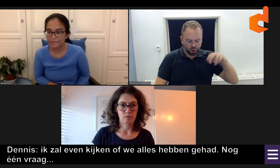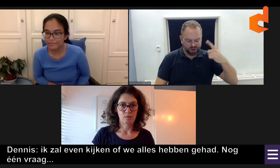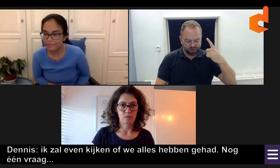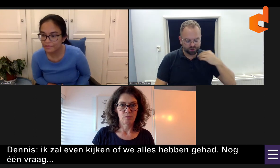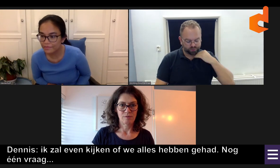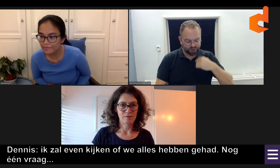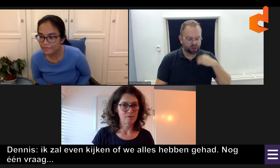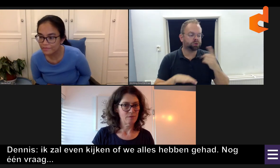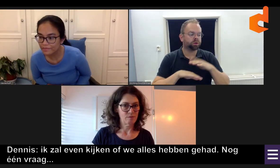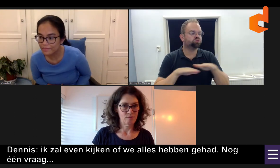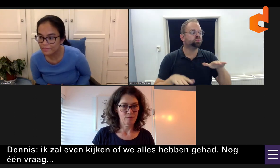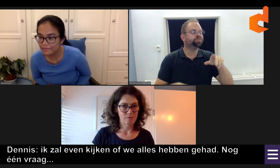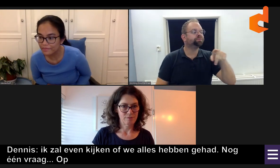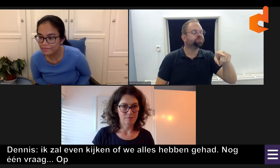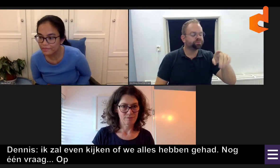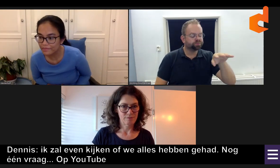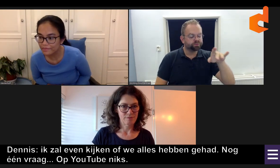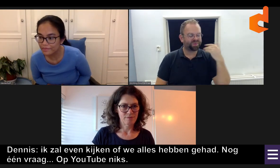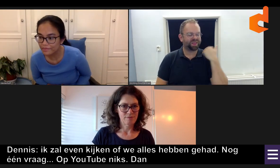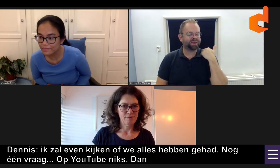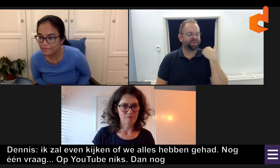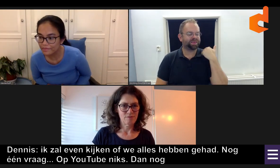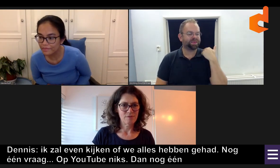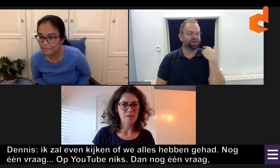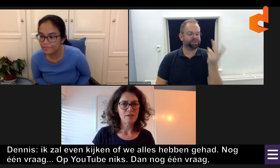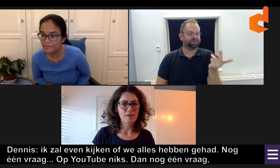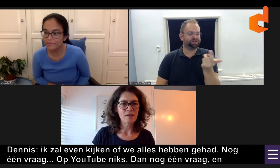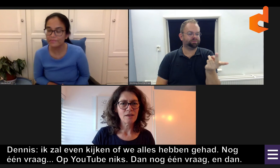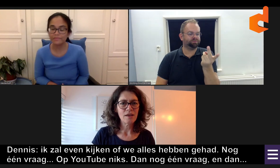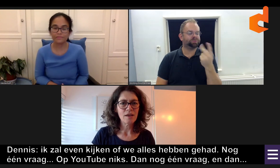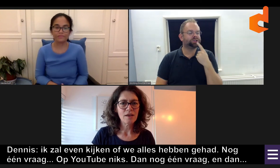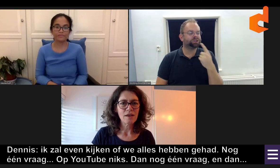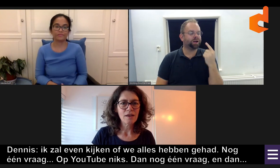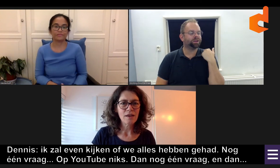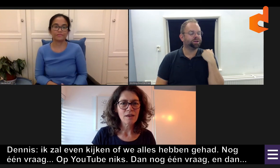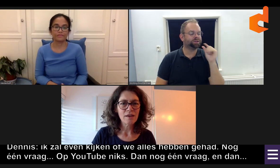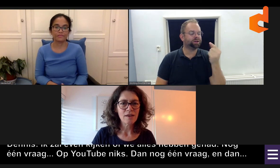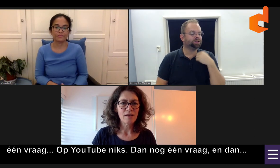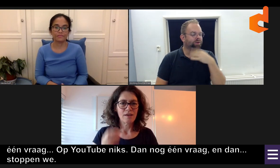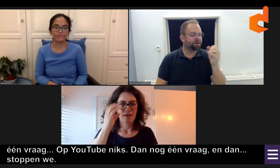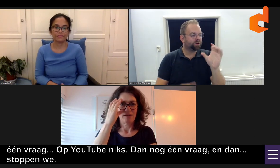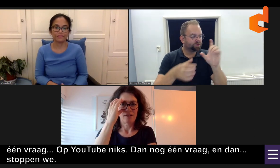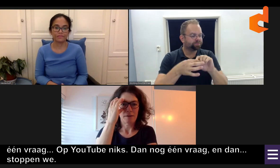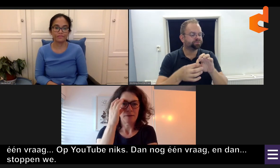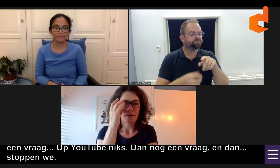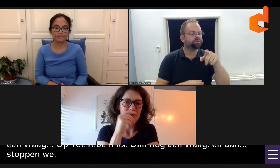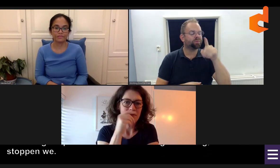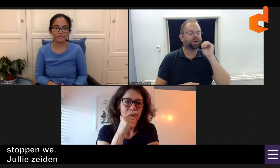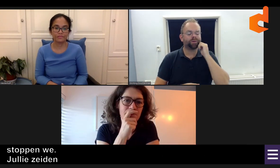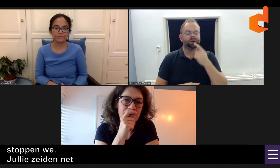Op YouTube niks. Ja, dan is er nog één vraag en dan stoppen we. Jullie zeiden net iets over